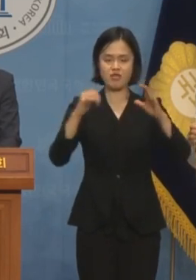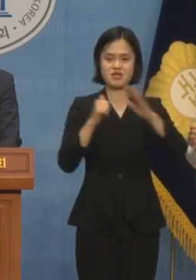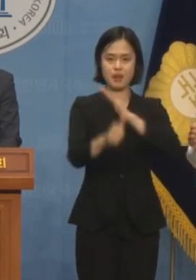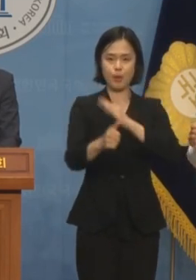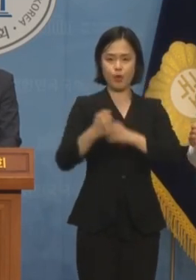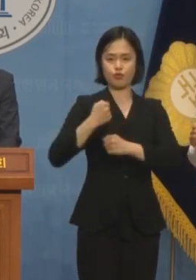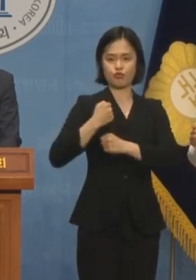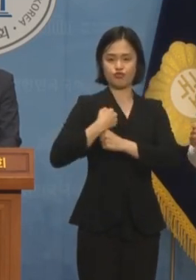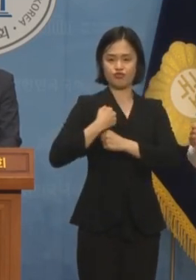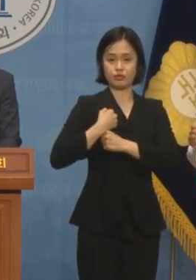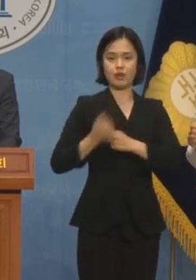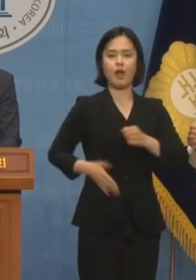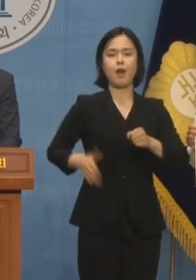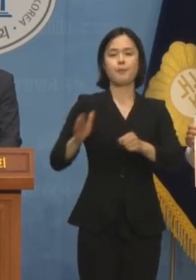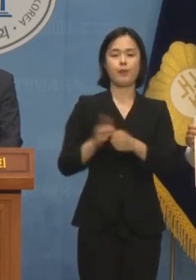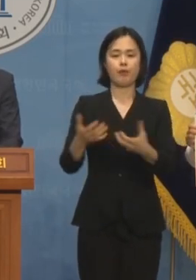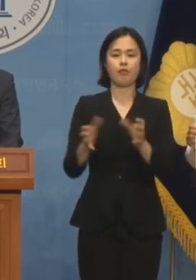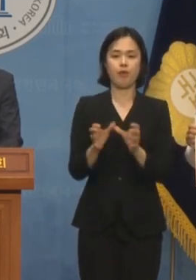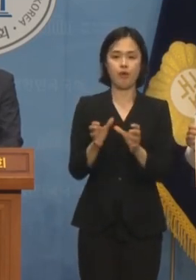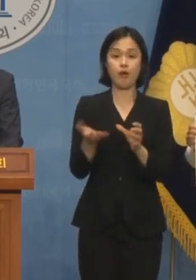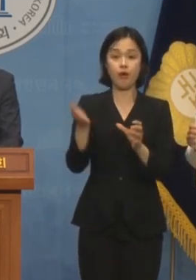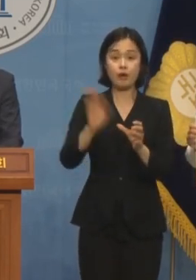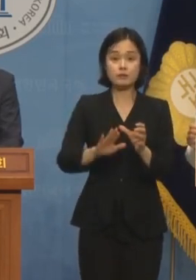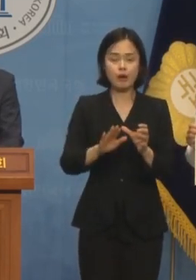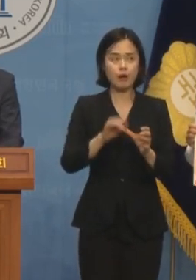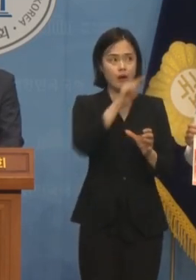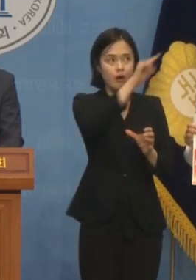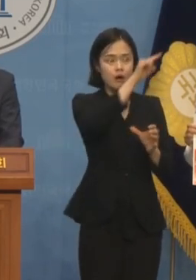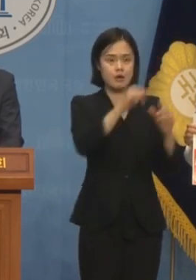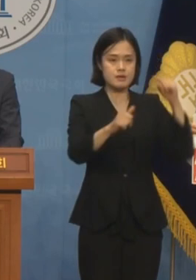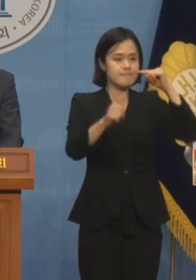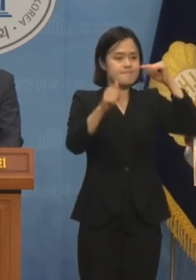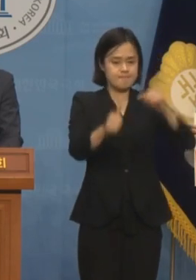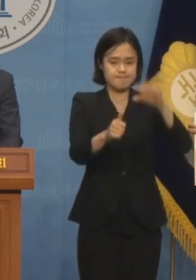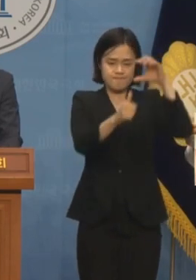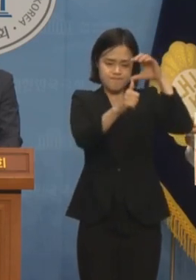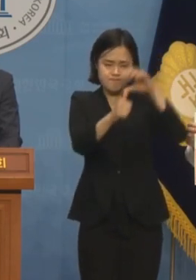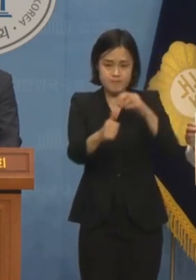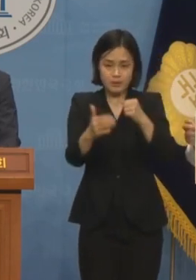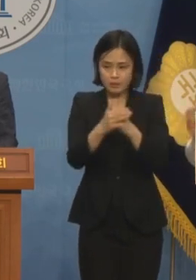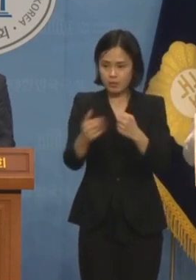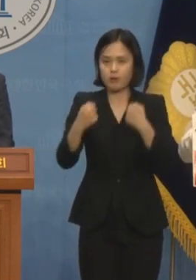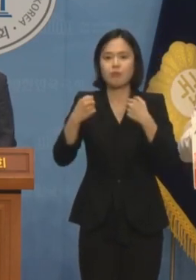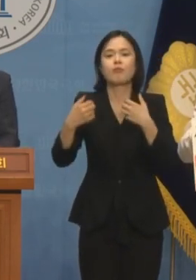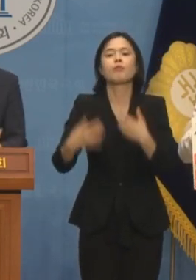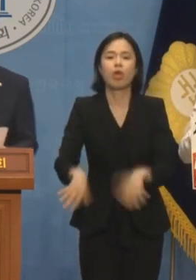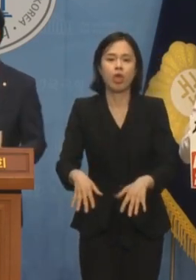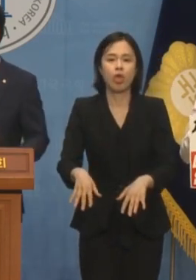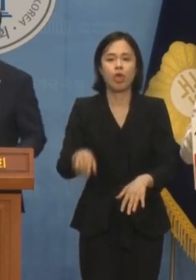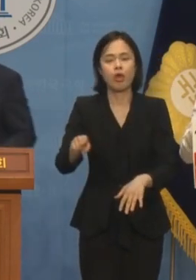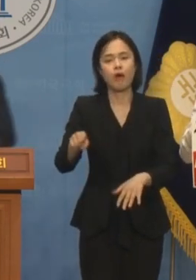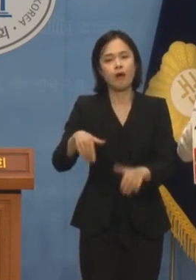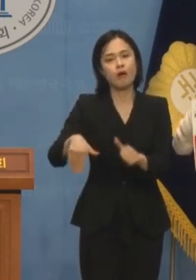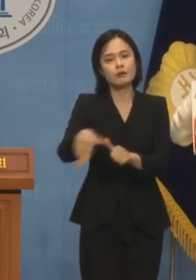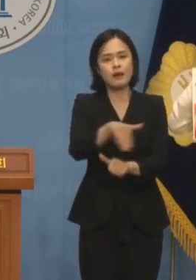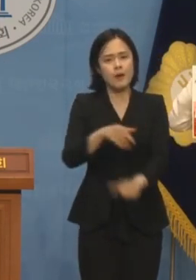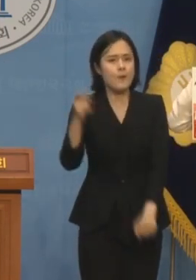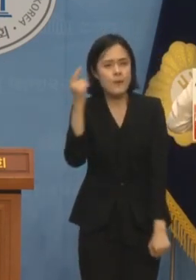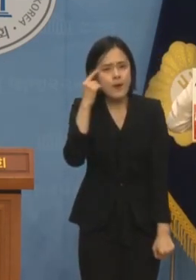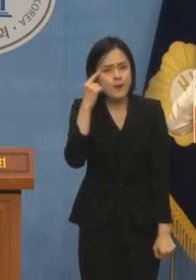해병대가 그 한 사람 앞에서 왜 이렇게 무기력해지는지 묻지 않을 수 없습니다.